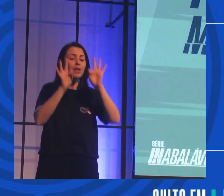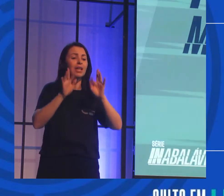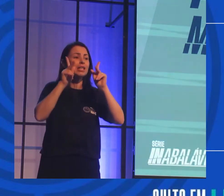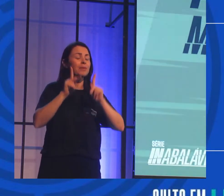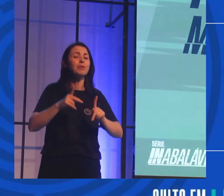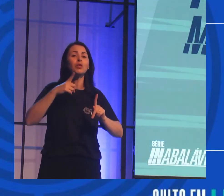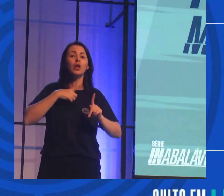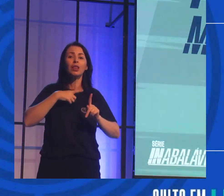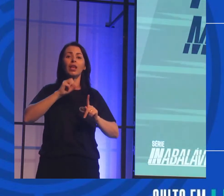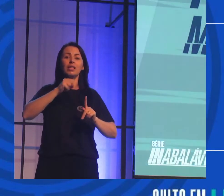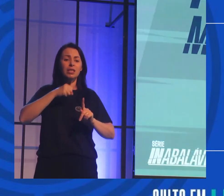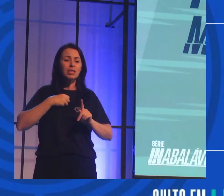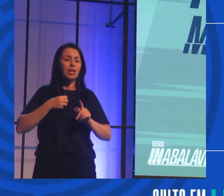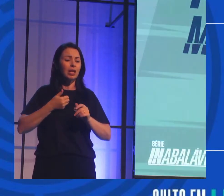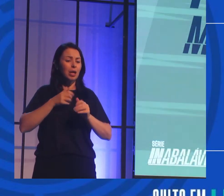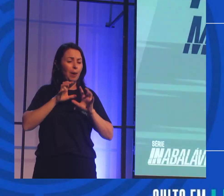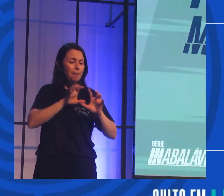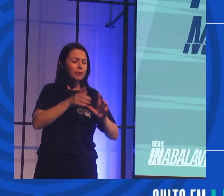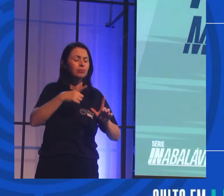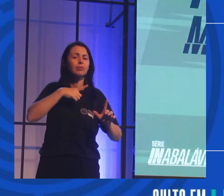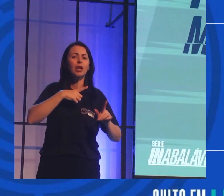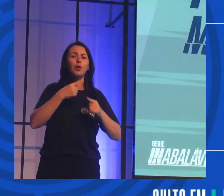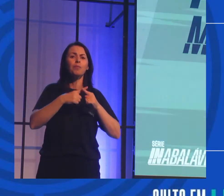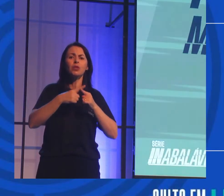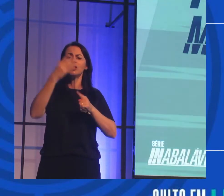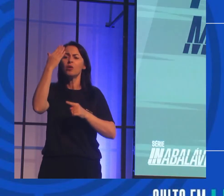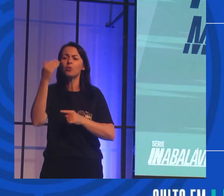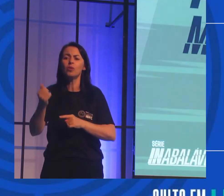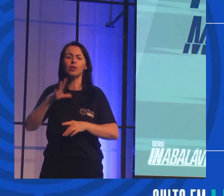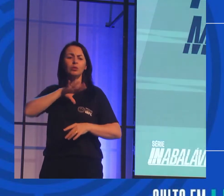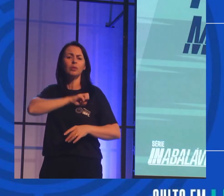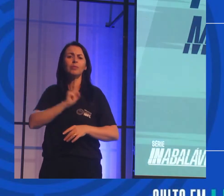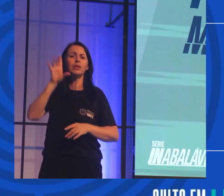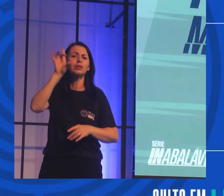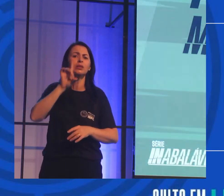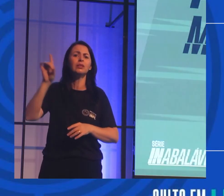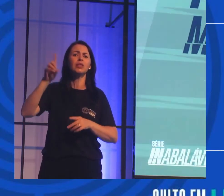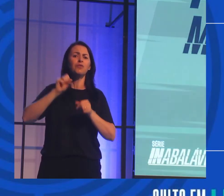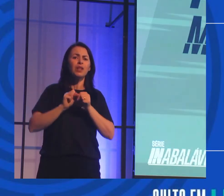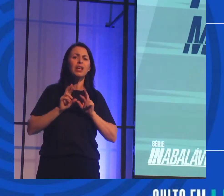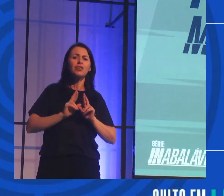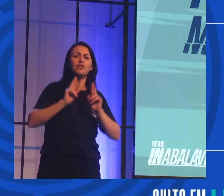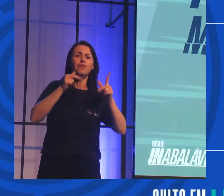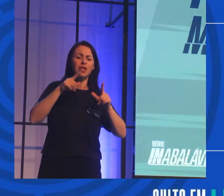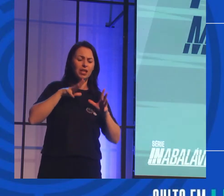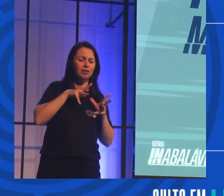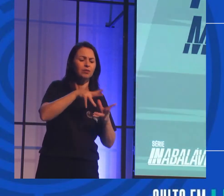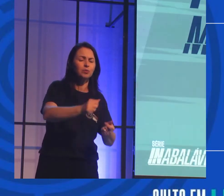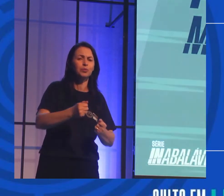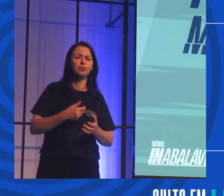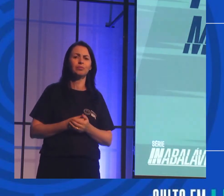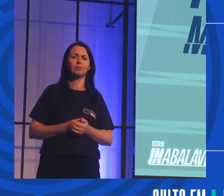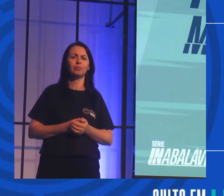mas bem-aventurados os perseguidos porque estão honrando, estão amando a Deus, fazem a diferença nessa terra.